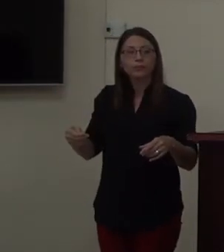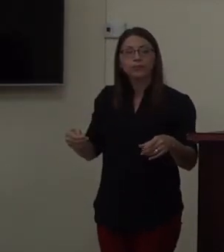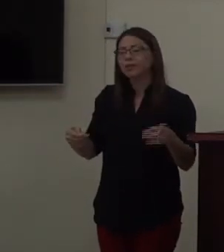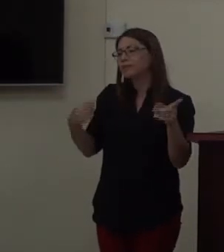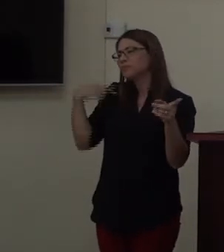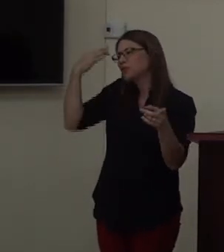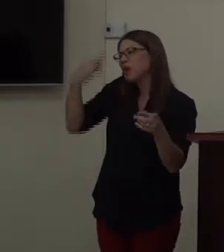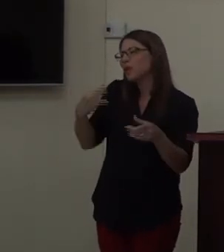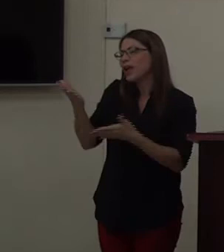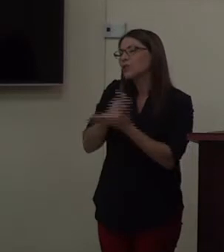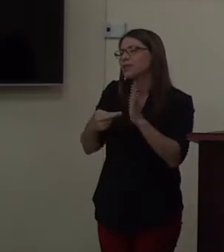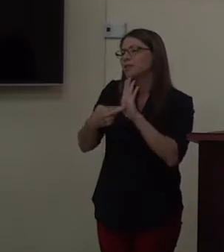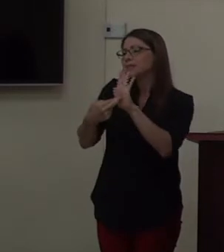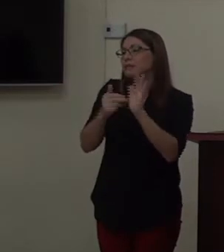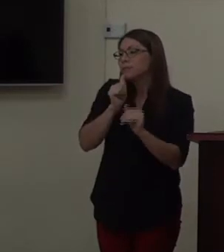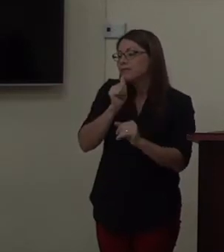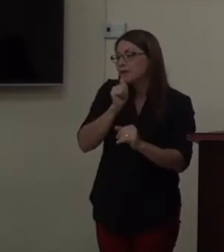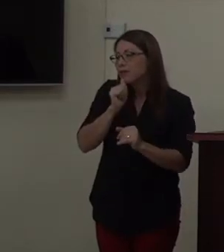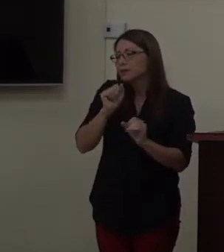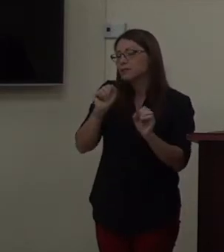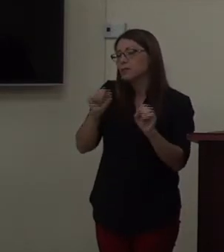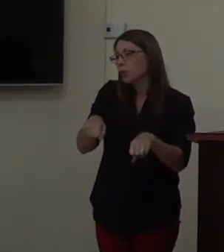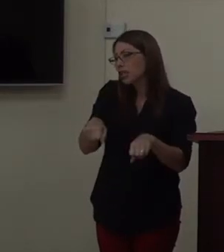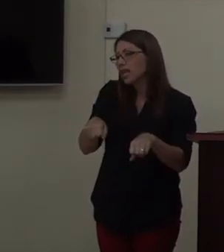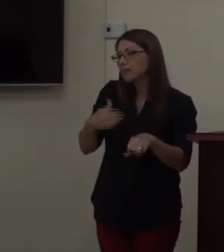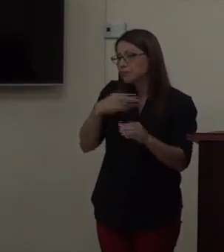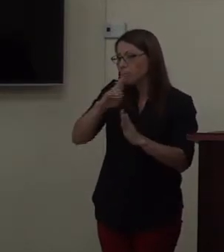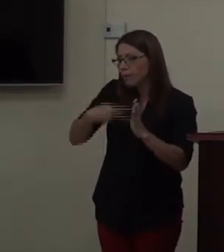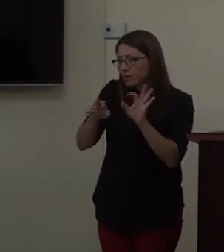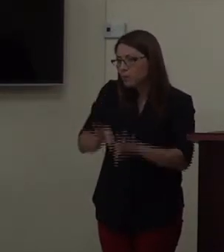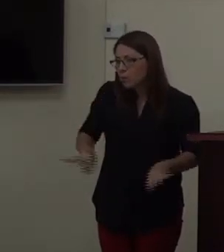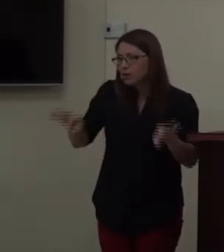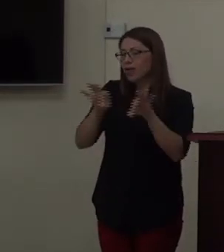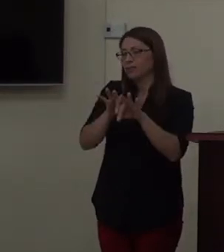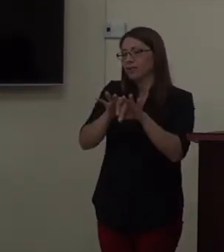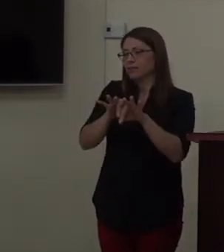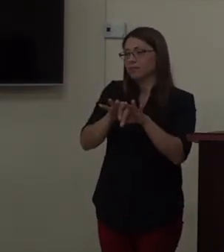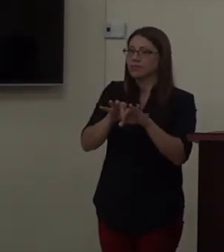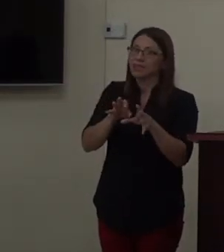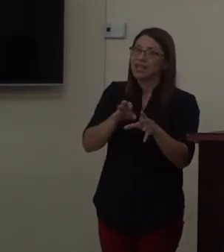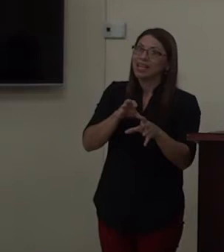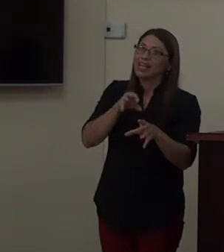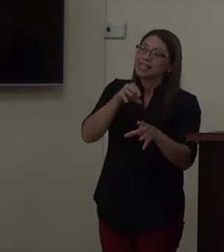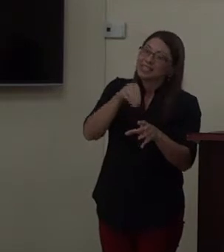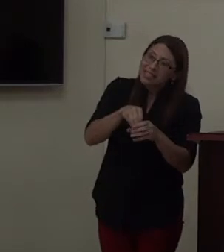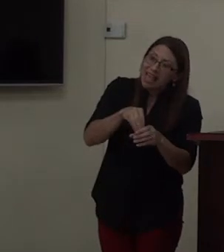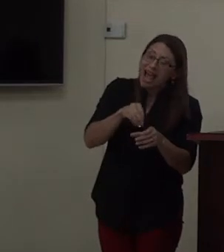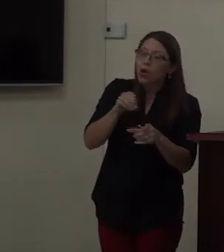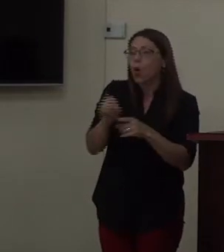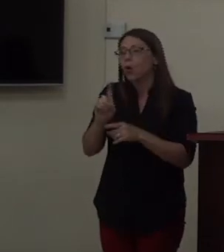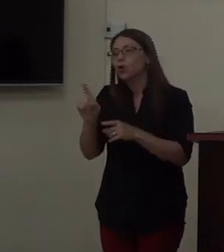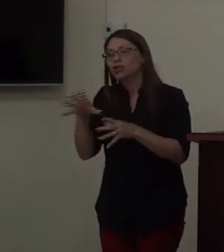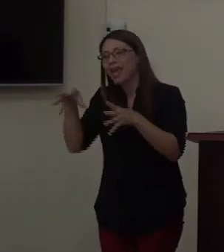algunas representaciones privadas podrían jugar un papel importante, sean o no sean, digamos, sean exocomunitarias o